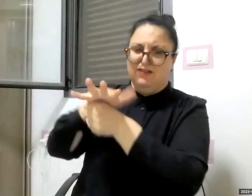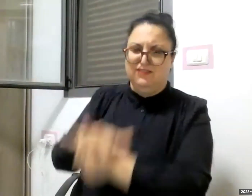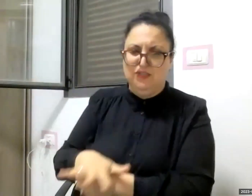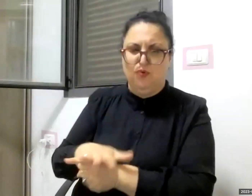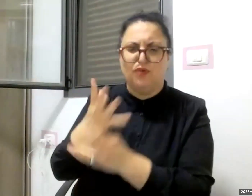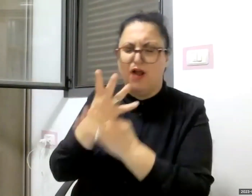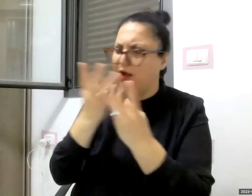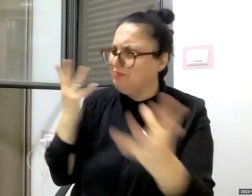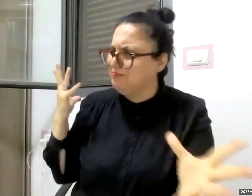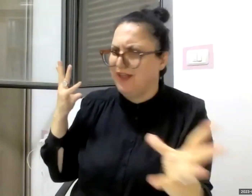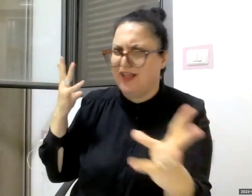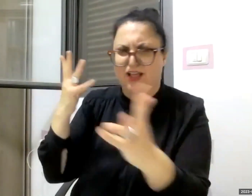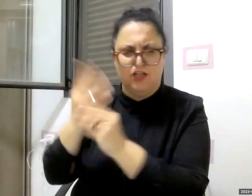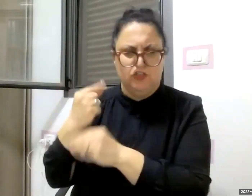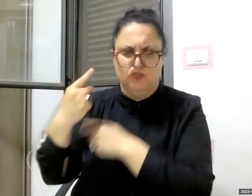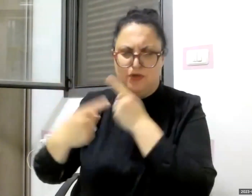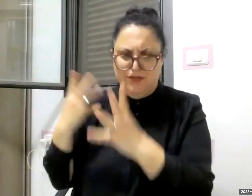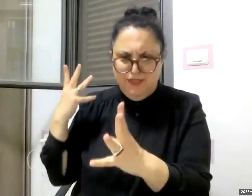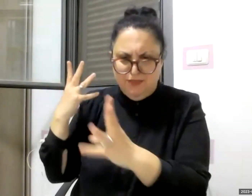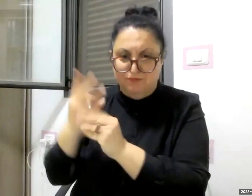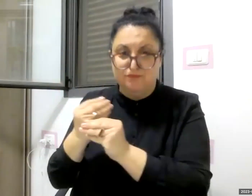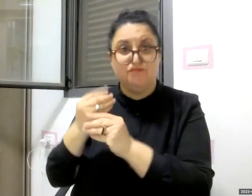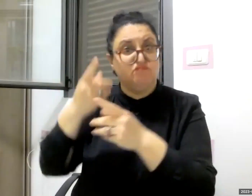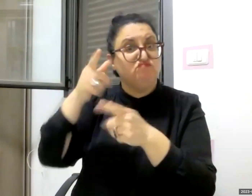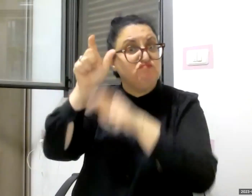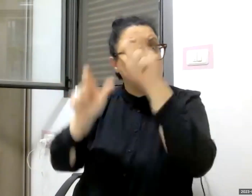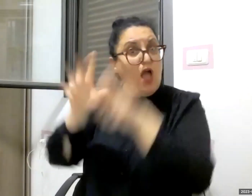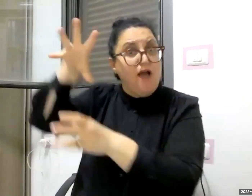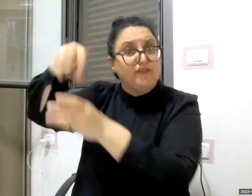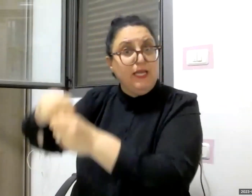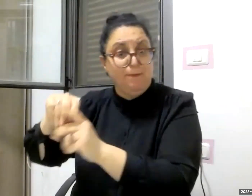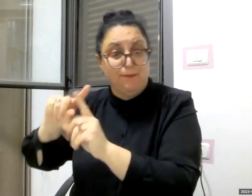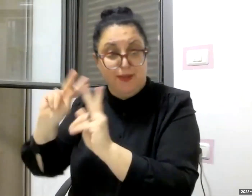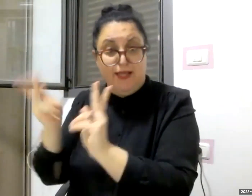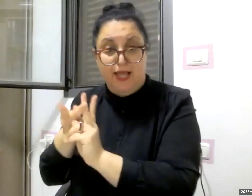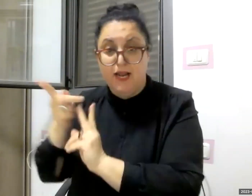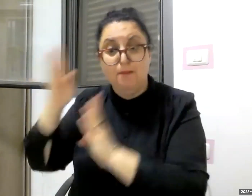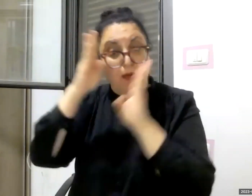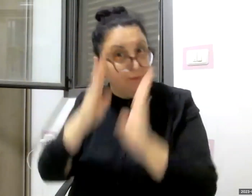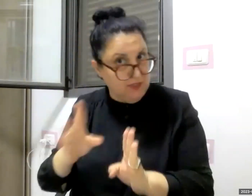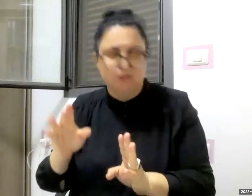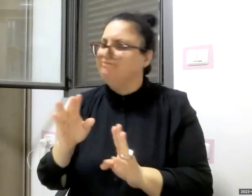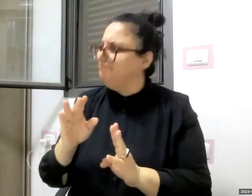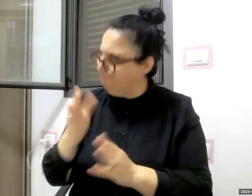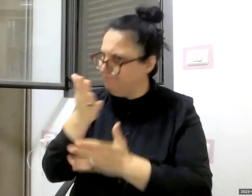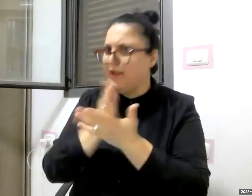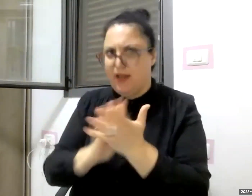כאן יש חברה שהפנים השנים על שנים של דקוי, יש חברים בקהילה